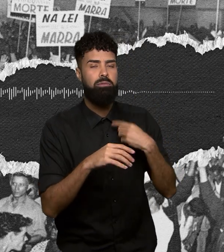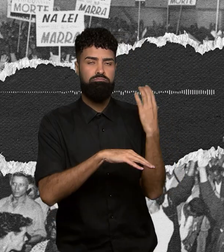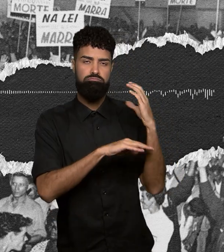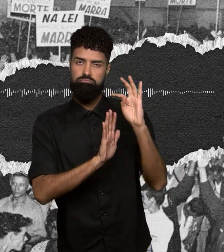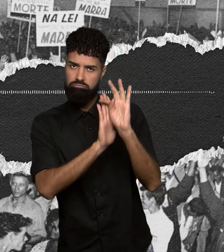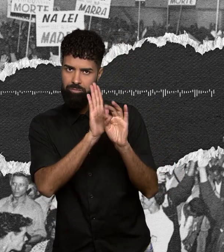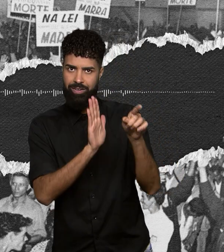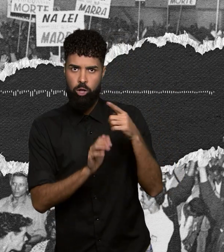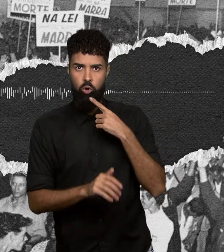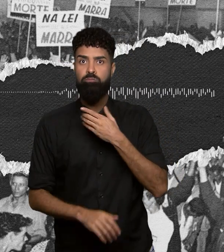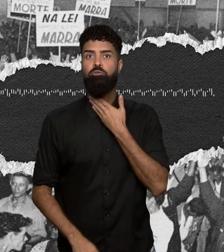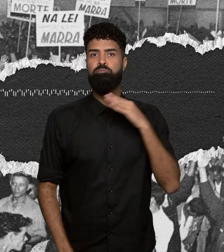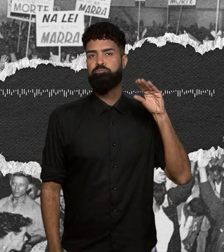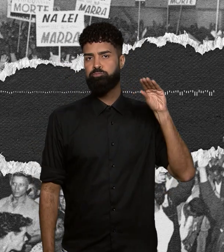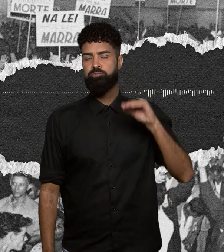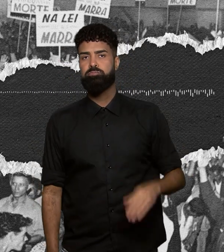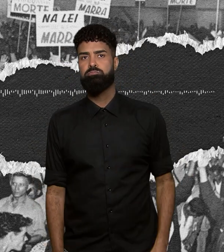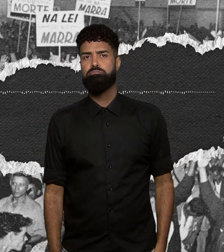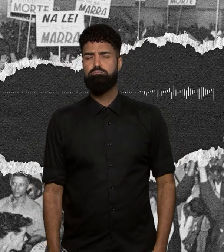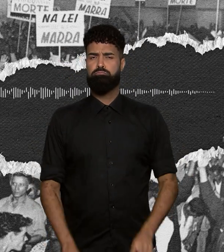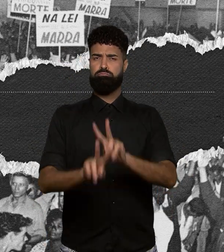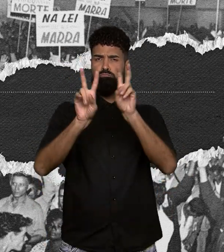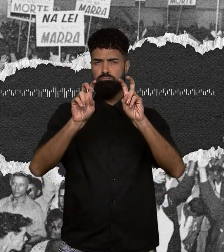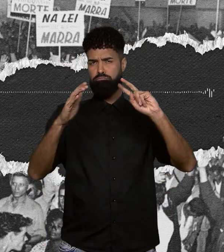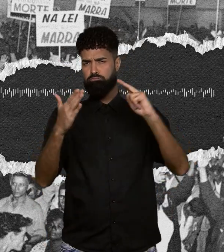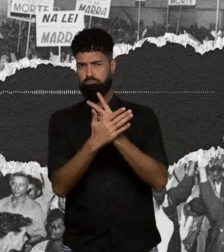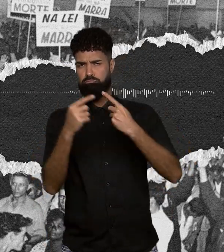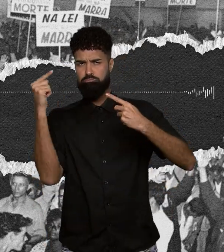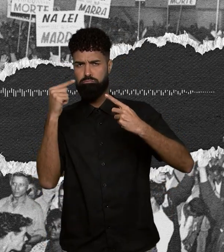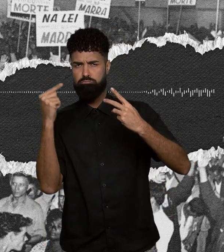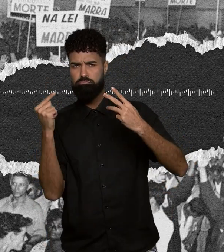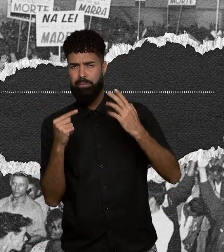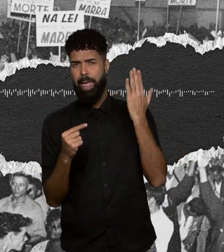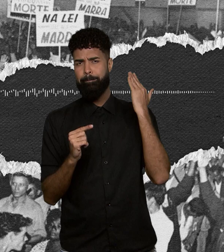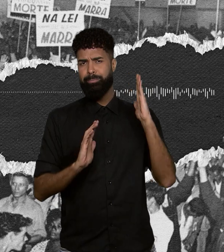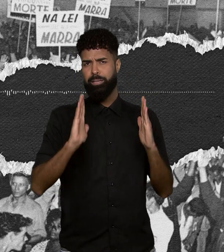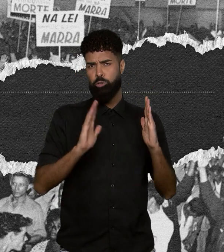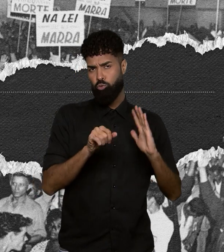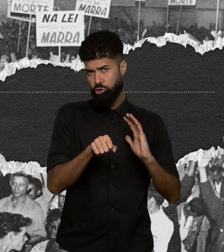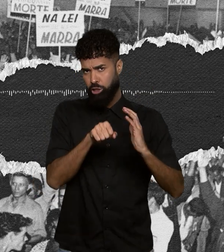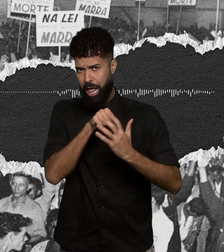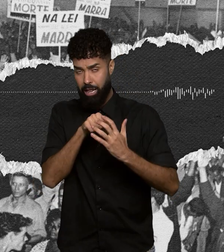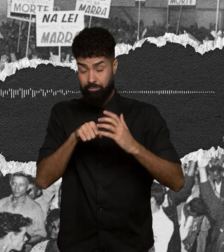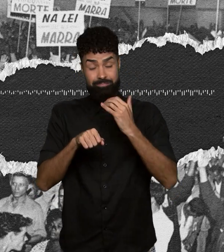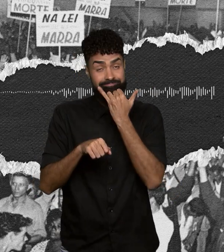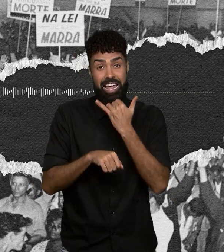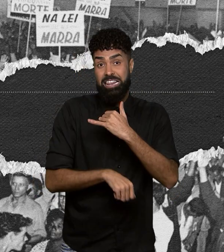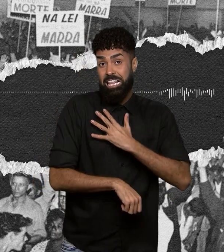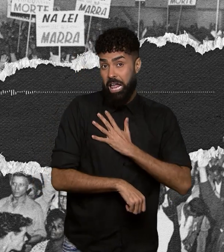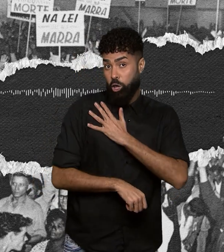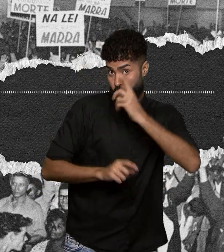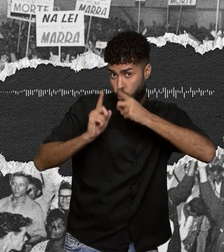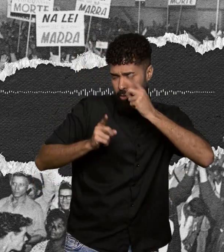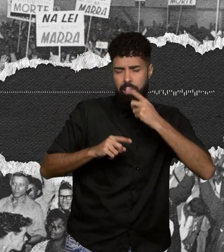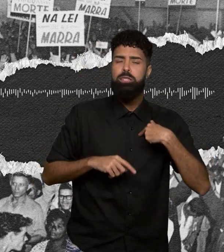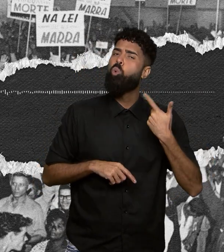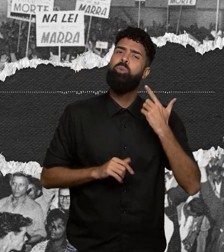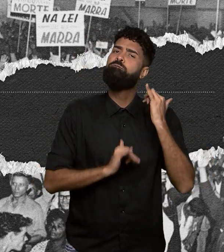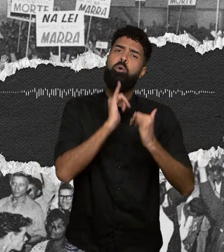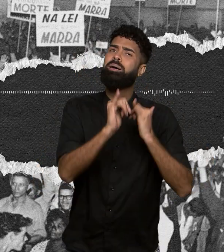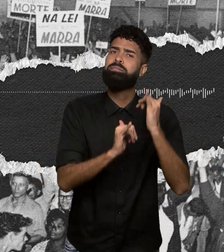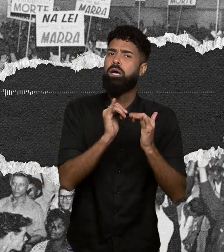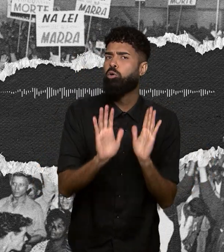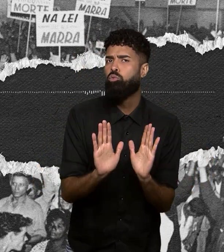quanto a fatos relacionados ao período da ditadura militar não temos qualquer informação a respeito é importante lembrar que a atuação da